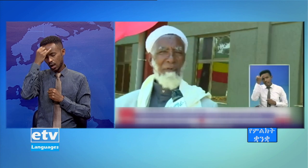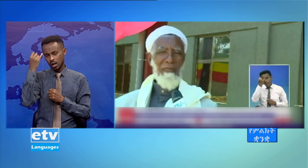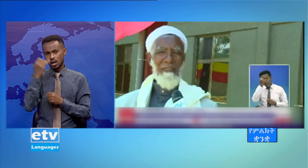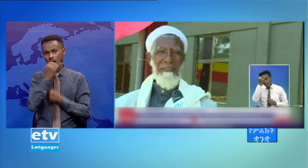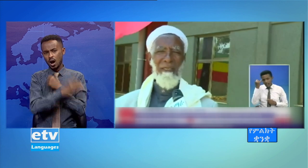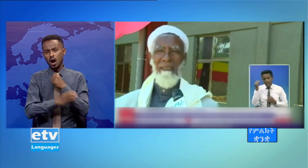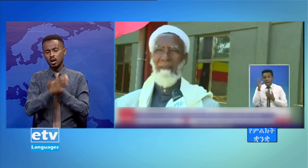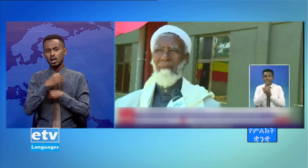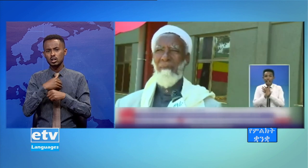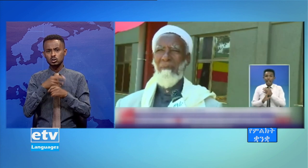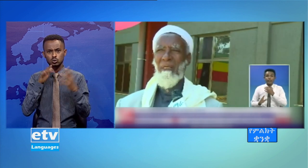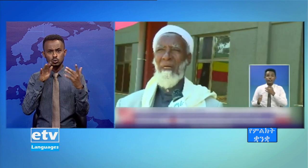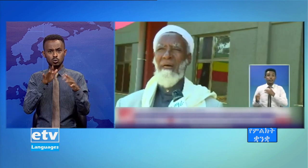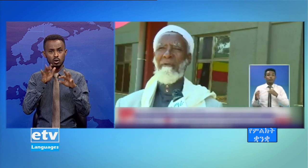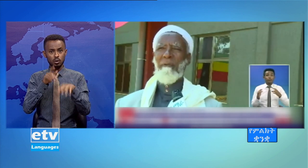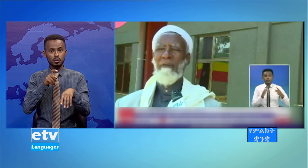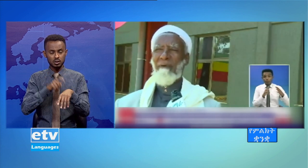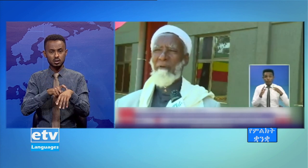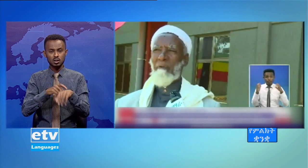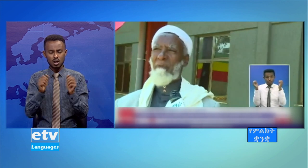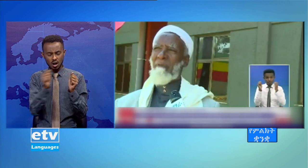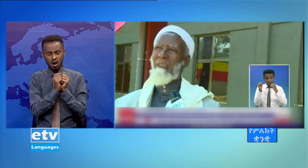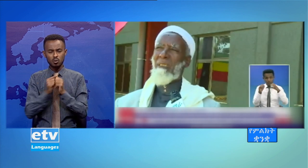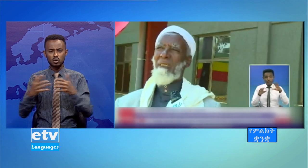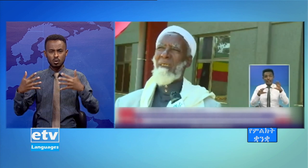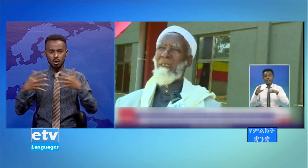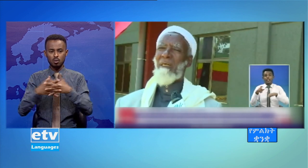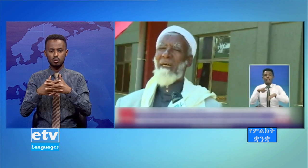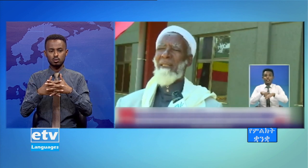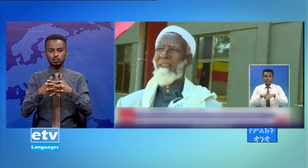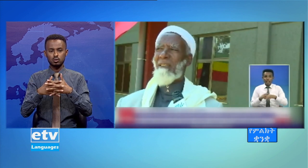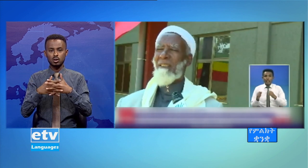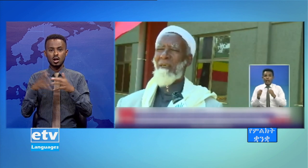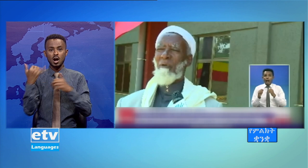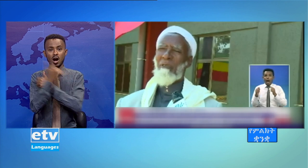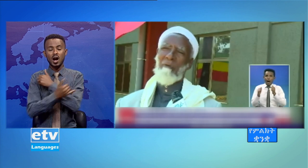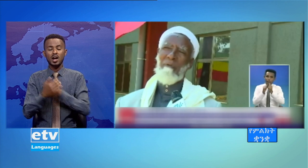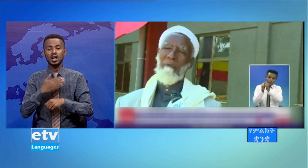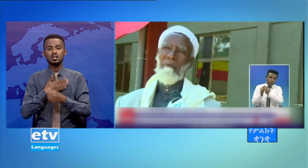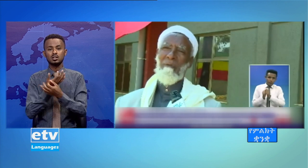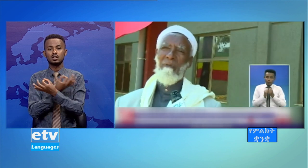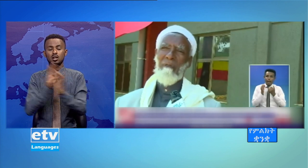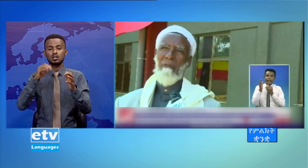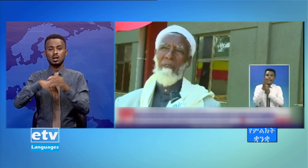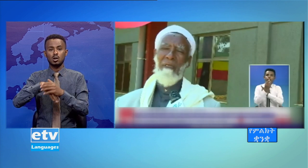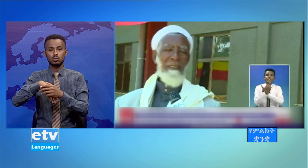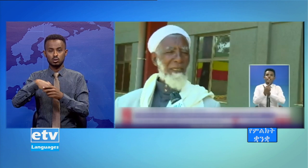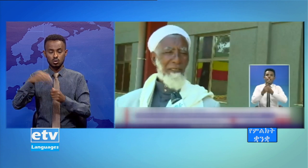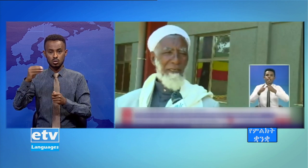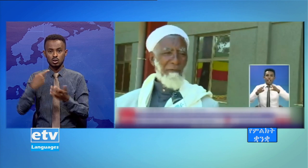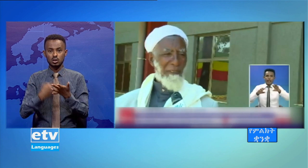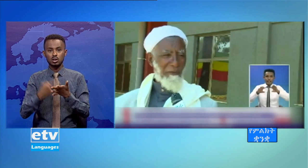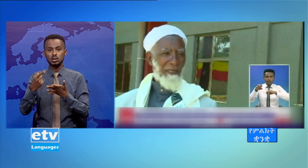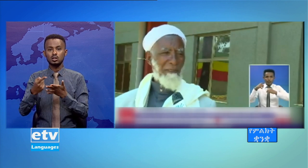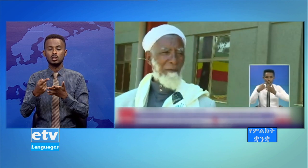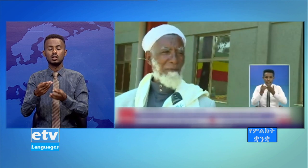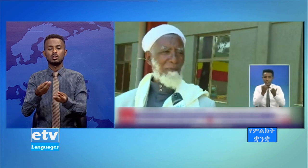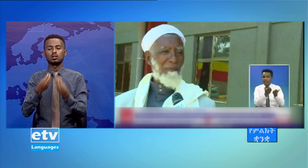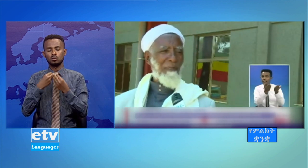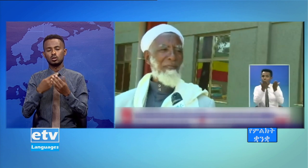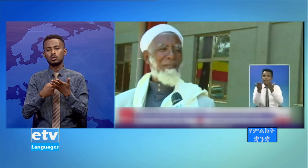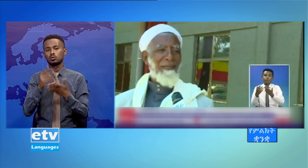አገራችን በወረራ ጊዜ አብረው ተባብረው አገራችን ነፃ ወጥተው ለዚህ ያስረከቡ እነሱ